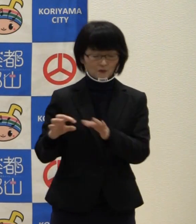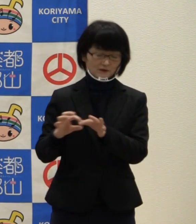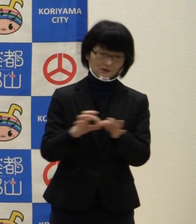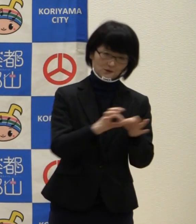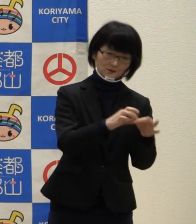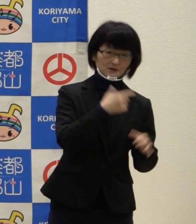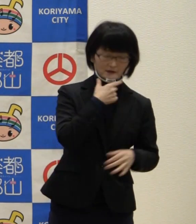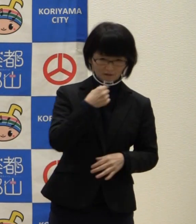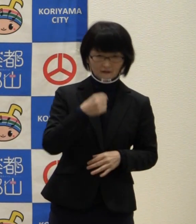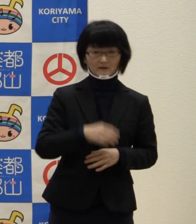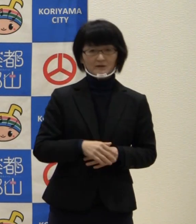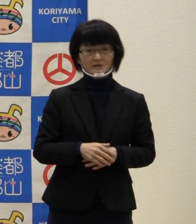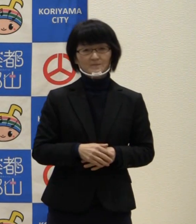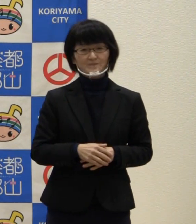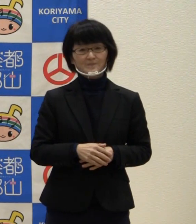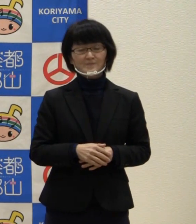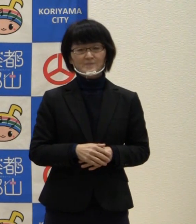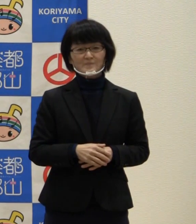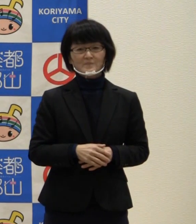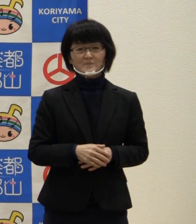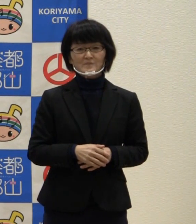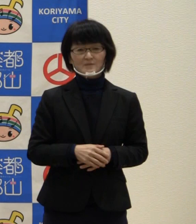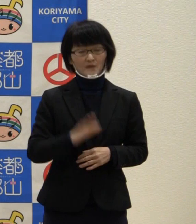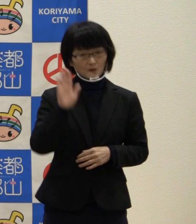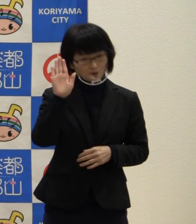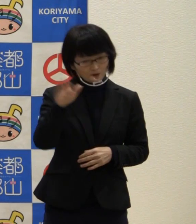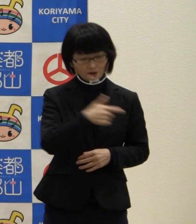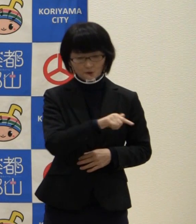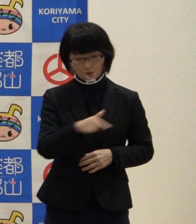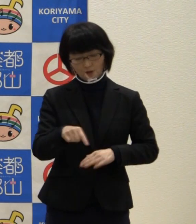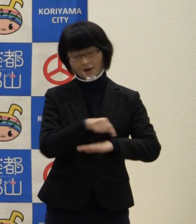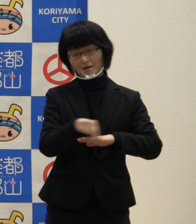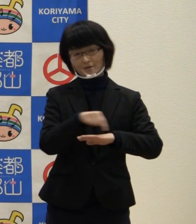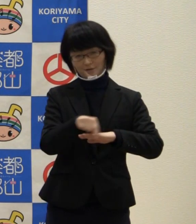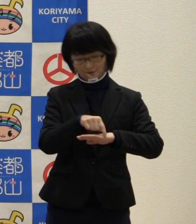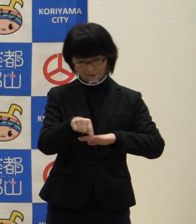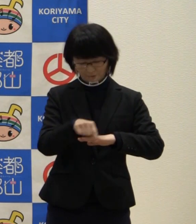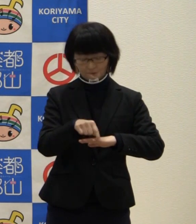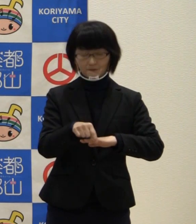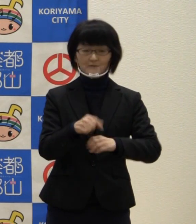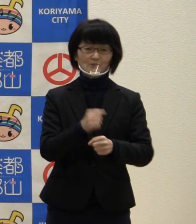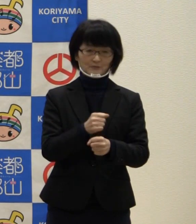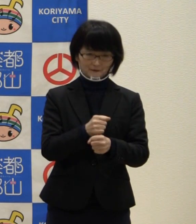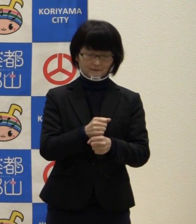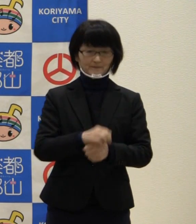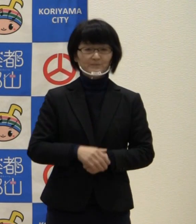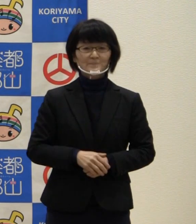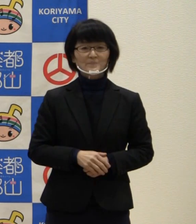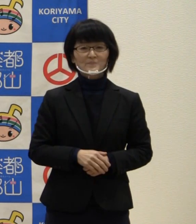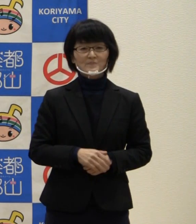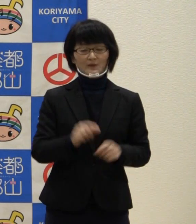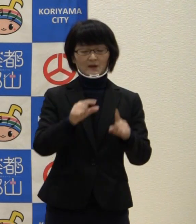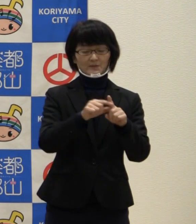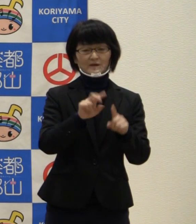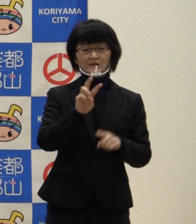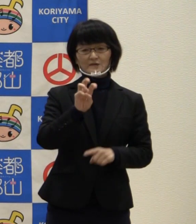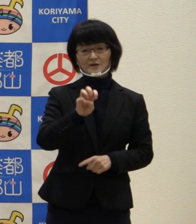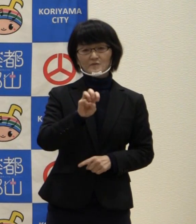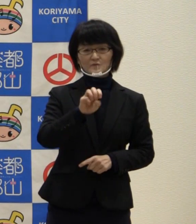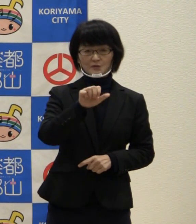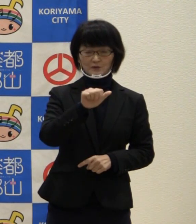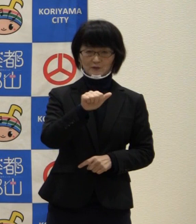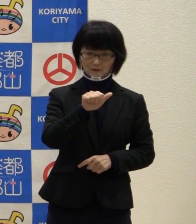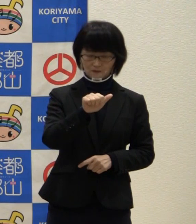ただきたいという、これからさまざまな計画を立てていきたいと思っております。次が35ページでございます